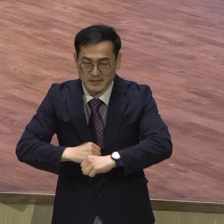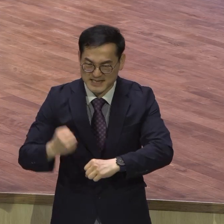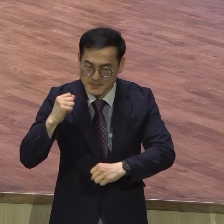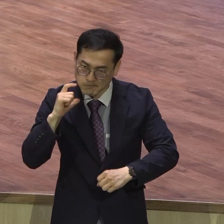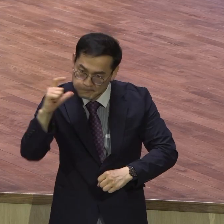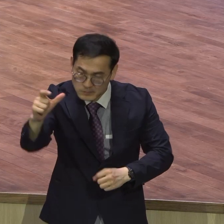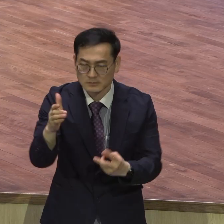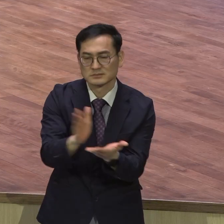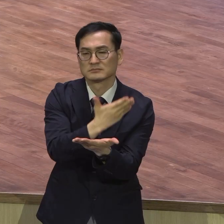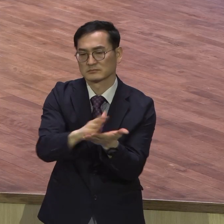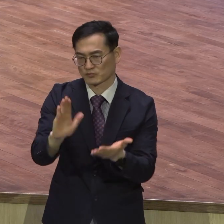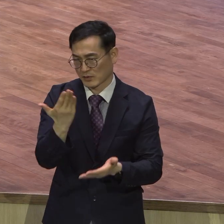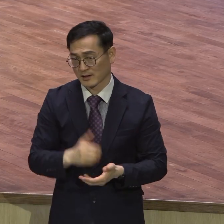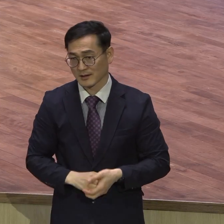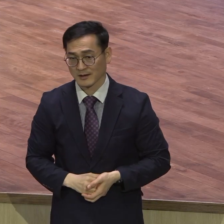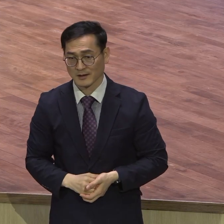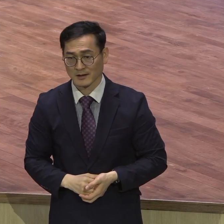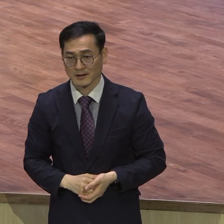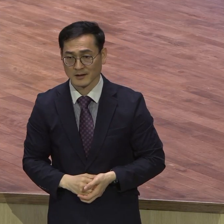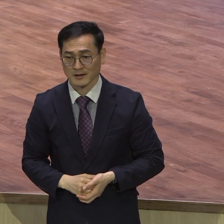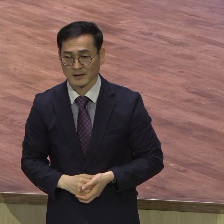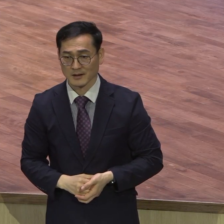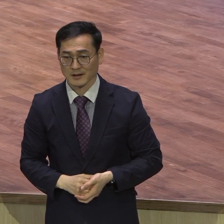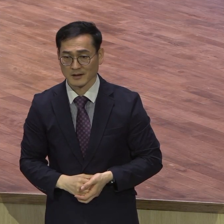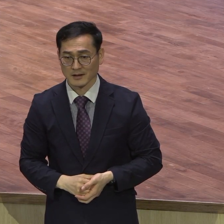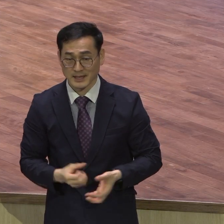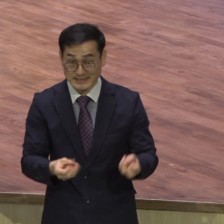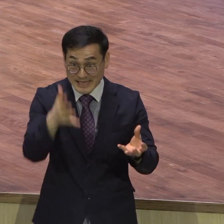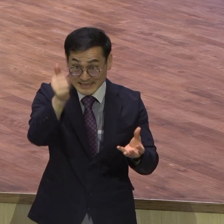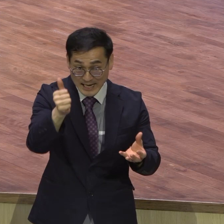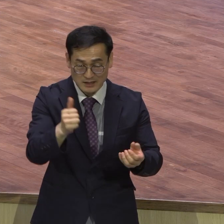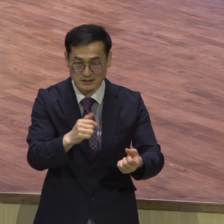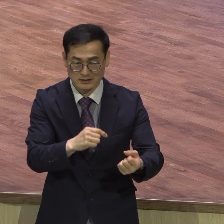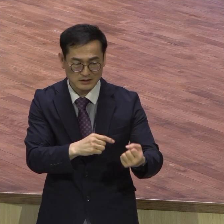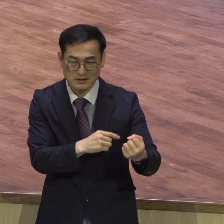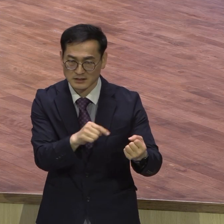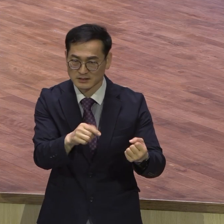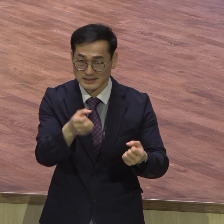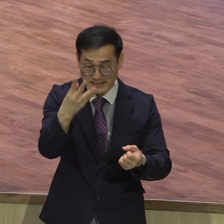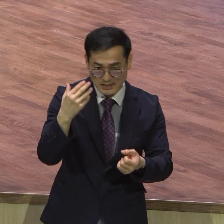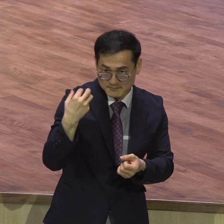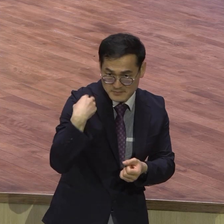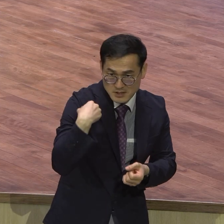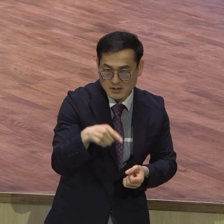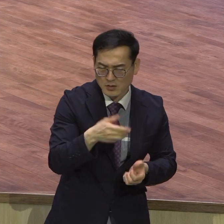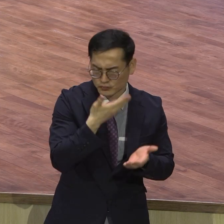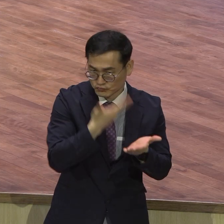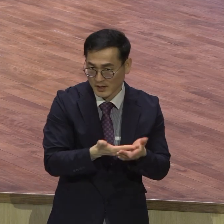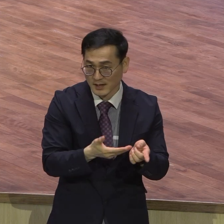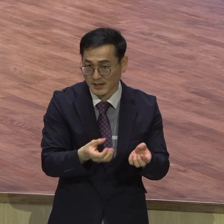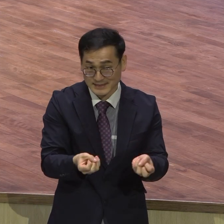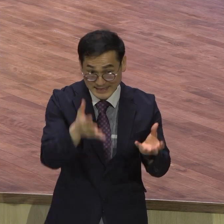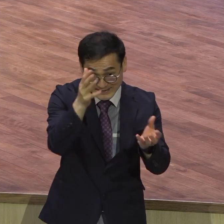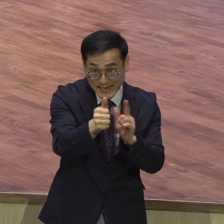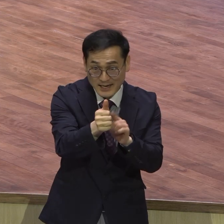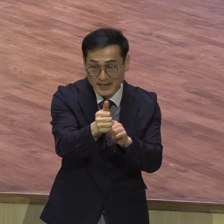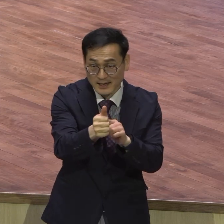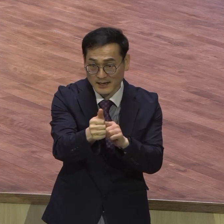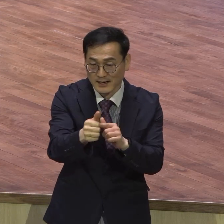그런 정도로 역량이 있었고 굉장히 중요했어요. 제사장 이 신분의 변화의 축복을 누릴 때